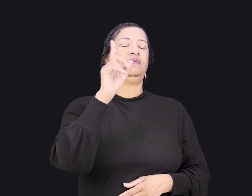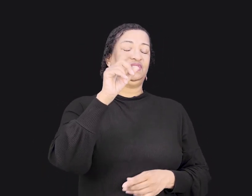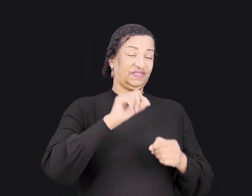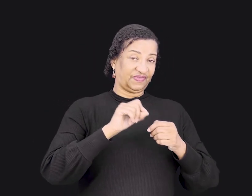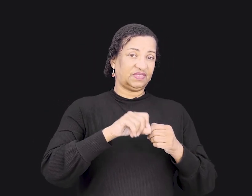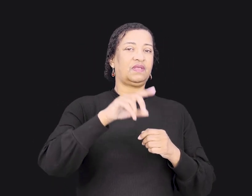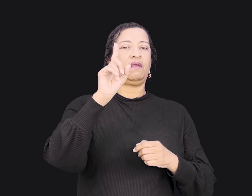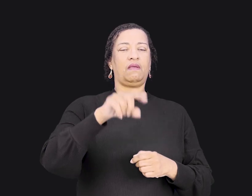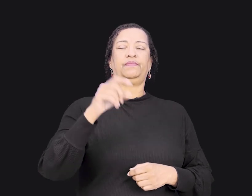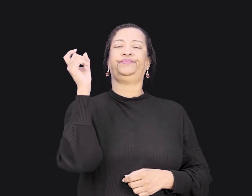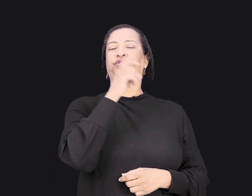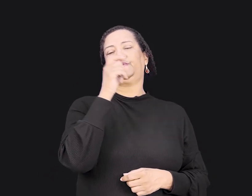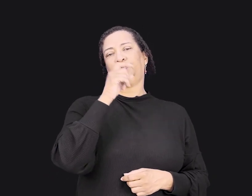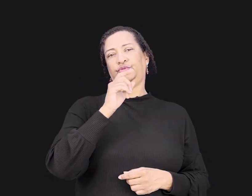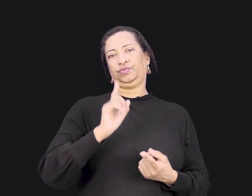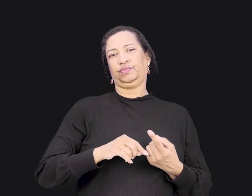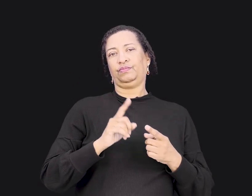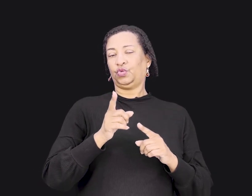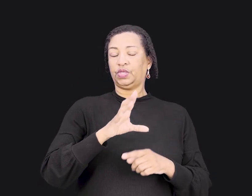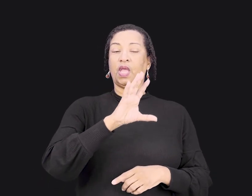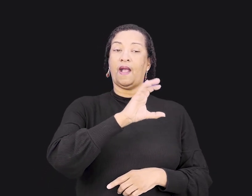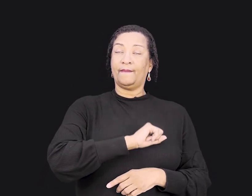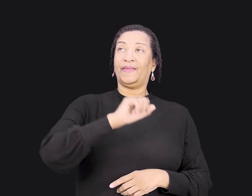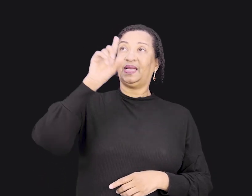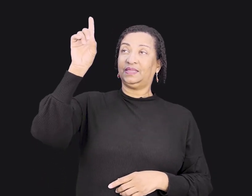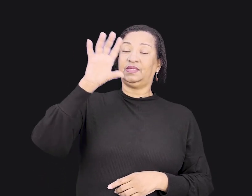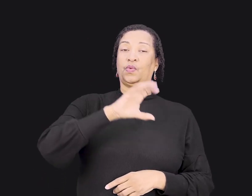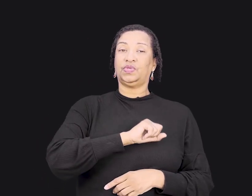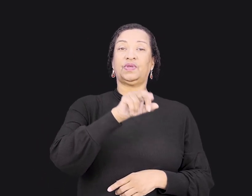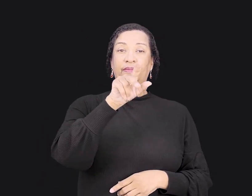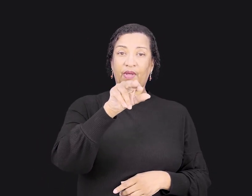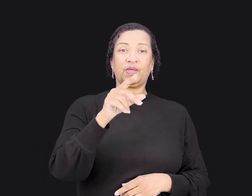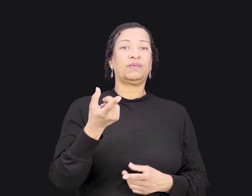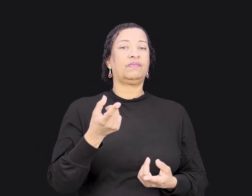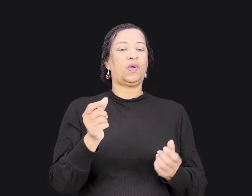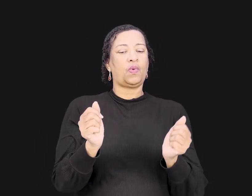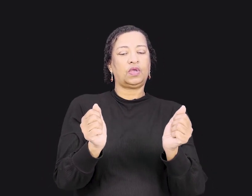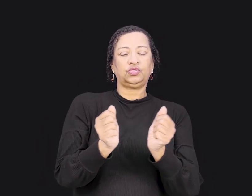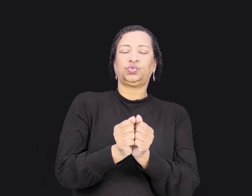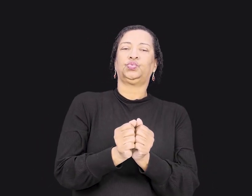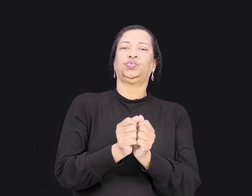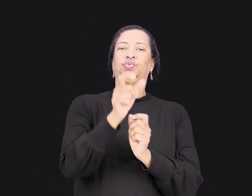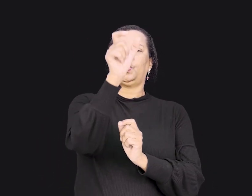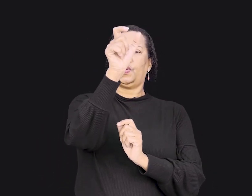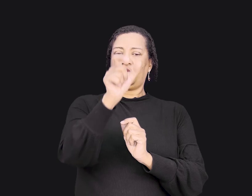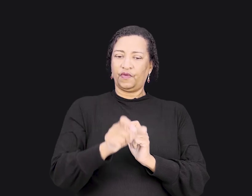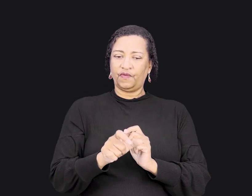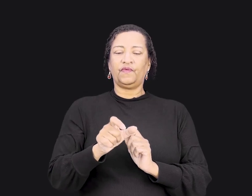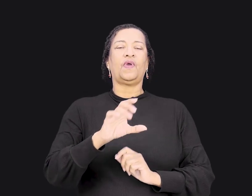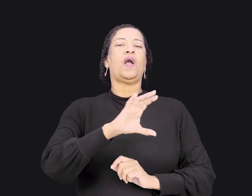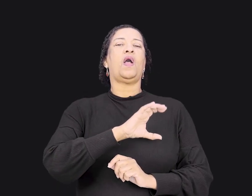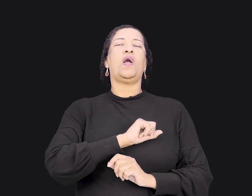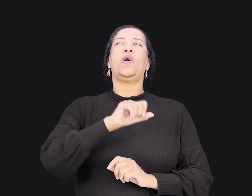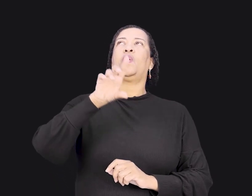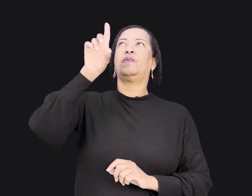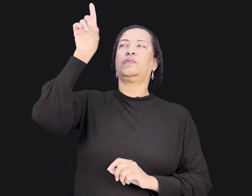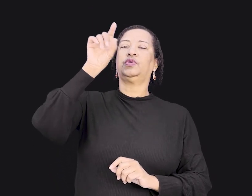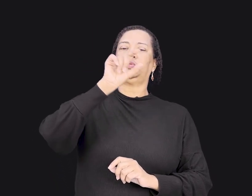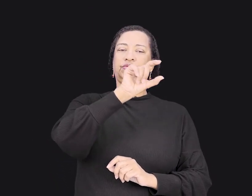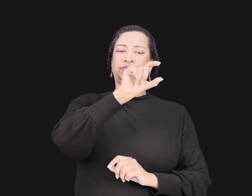2 dimensões do amor são inseparáveis e formam uma cruz. A linha vertical é o amor por Deus e a horizontal é